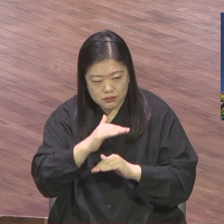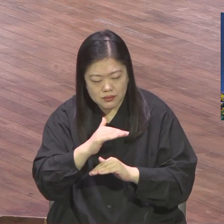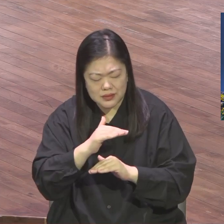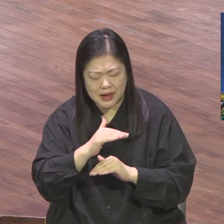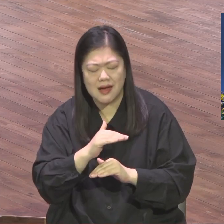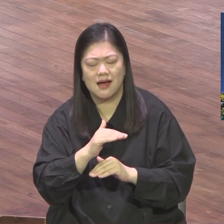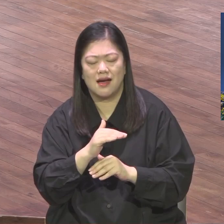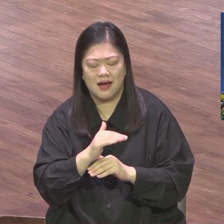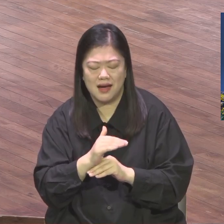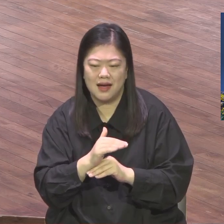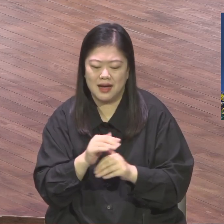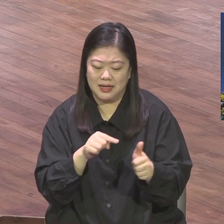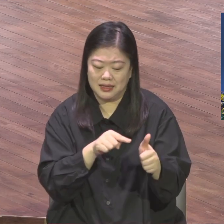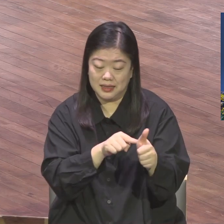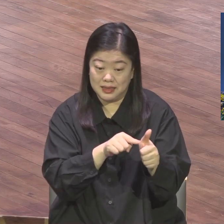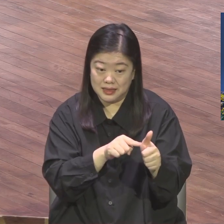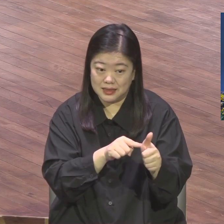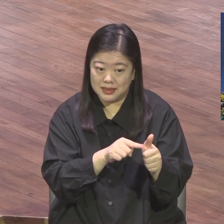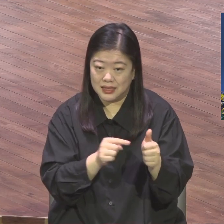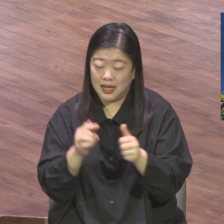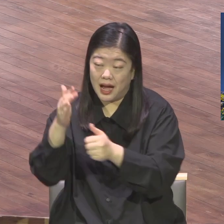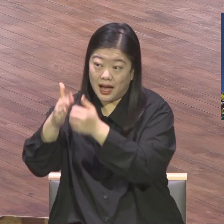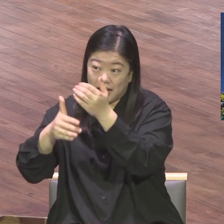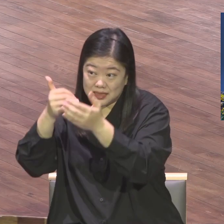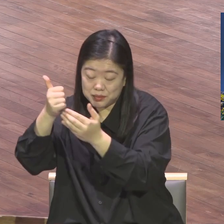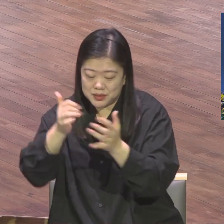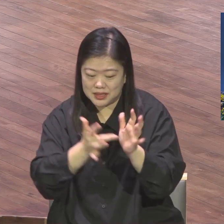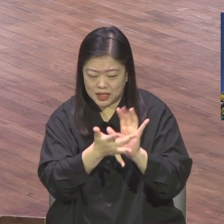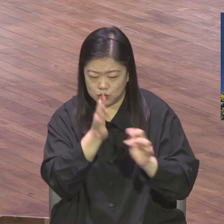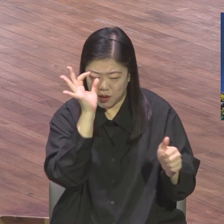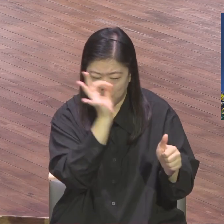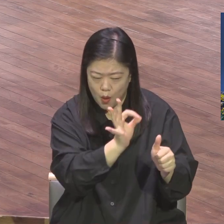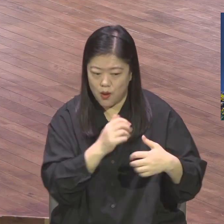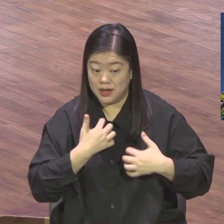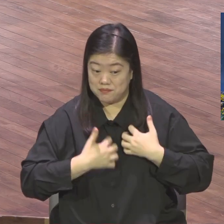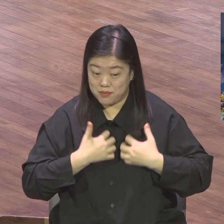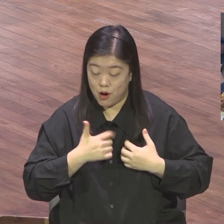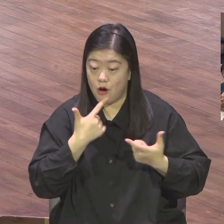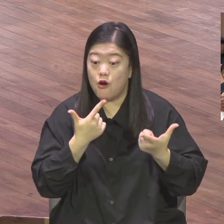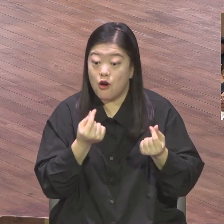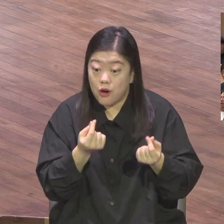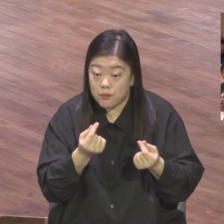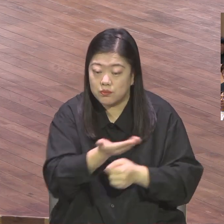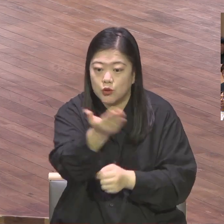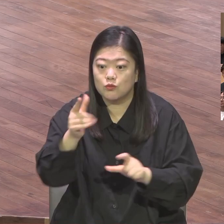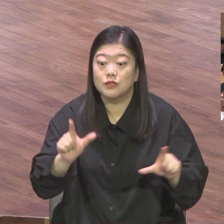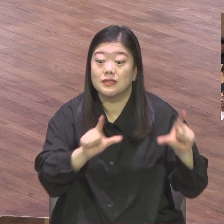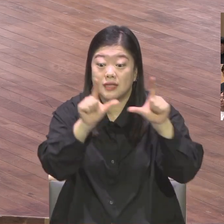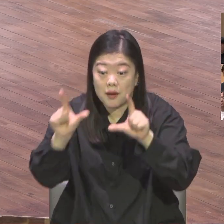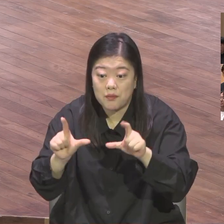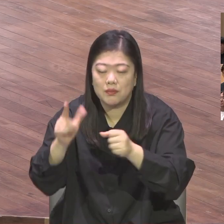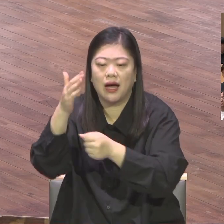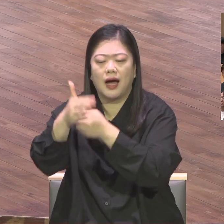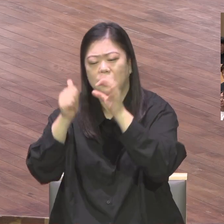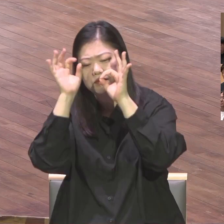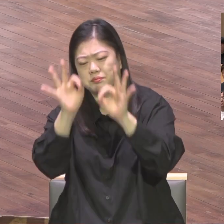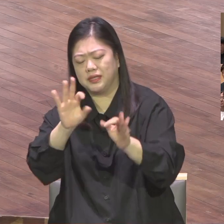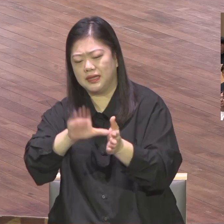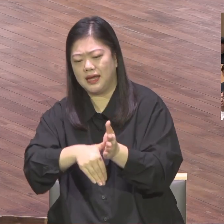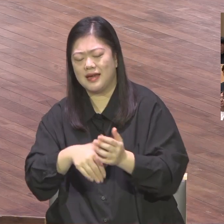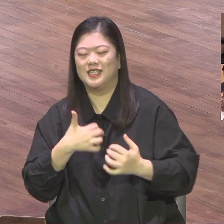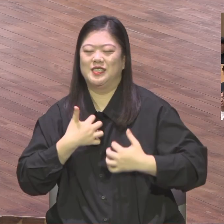하나님이 기뻐하는 인생이 무엇인지 답을 얻으시길 바랍니다. 그래서 만국을 기업으로